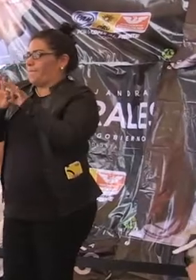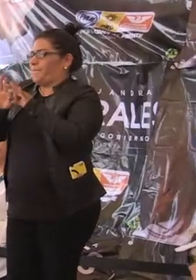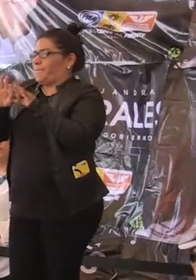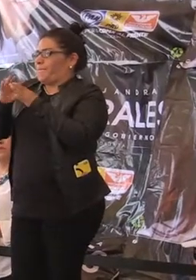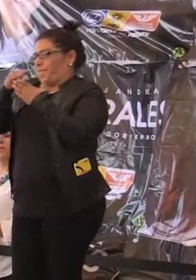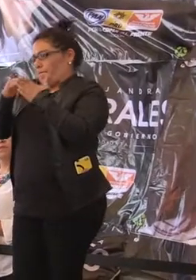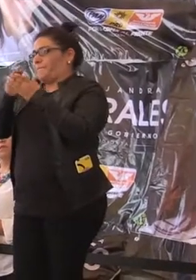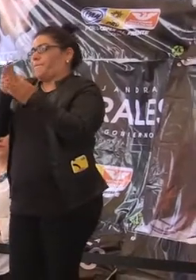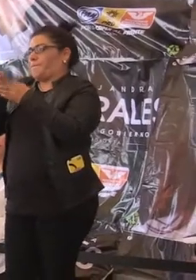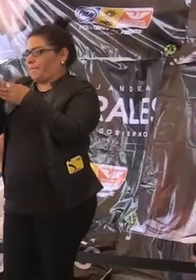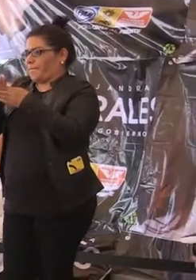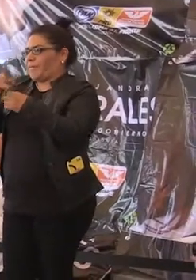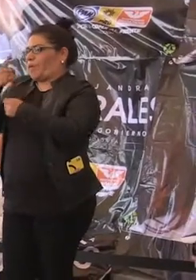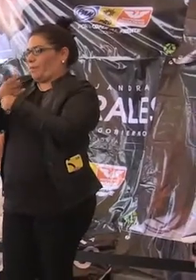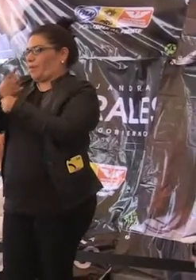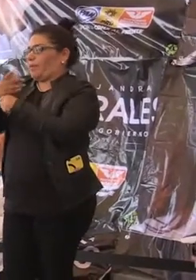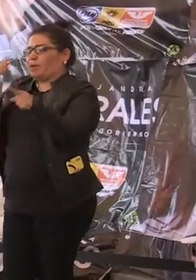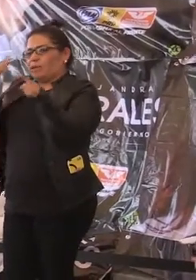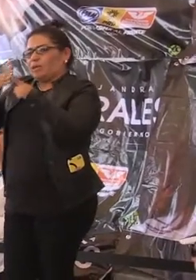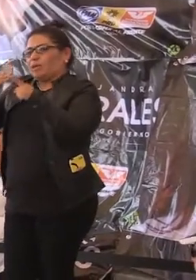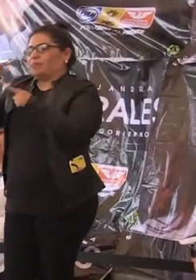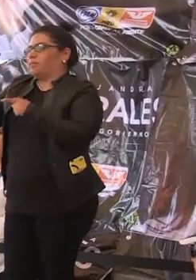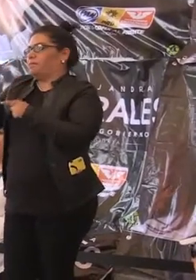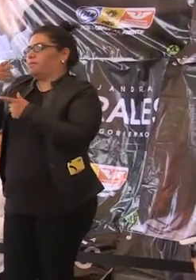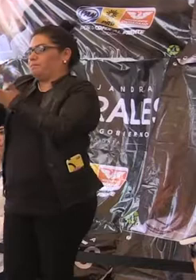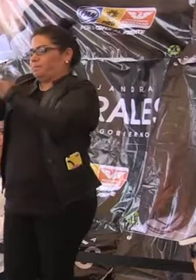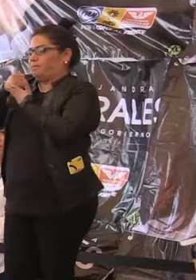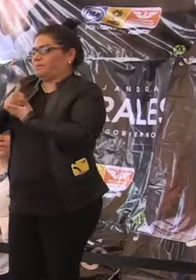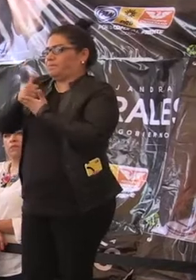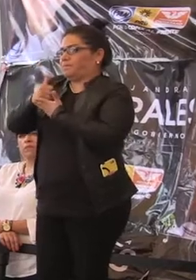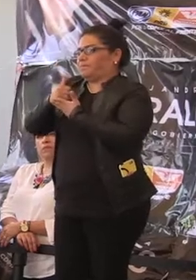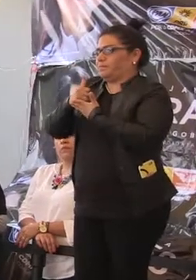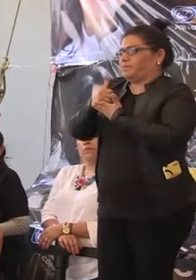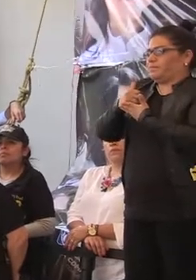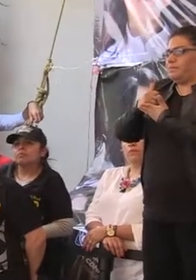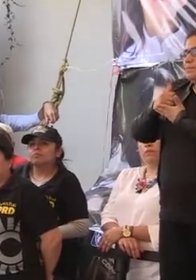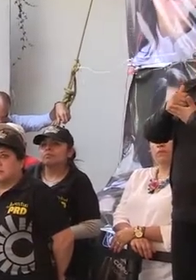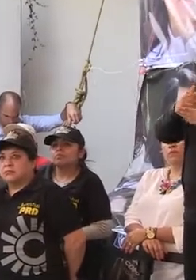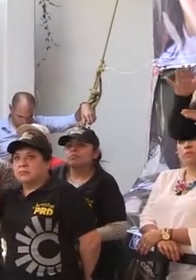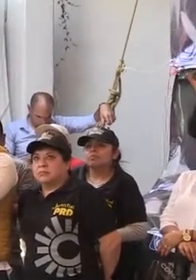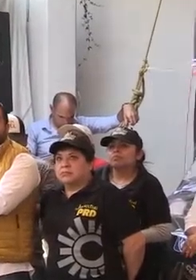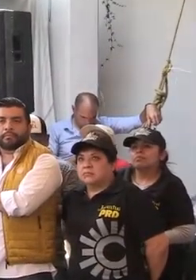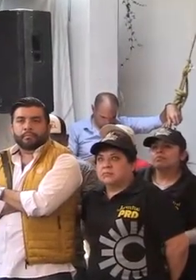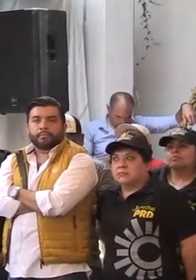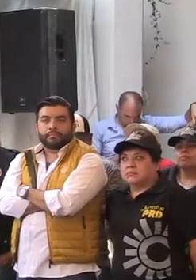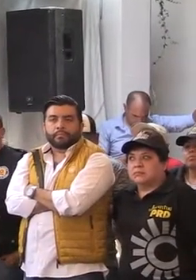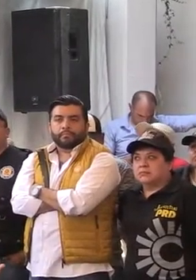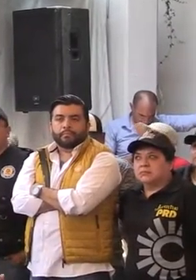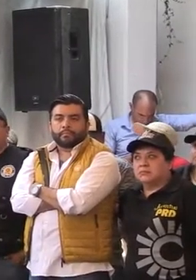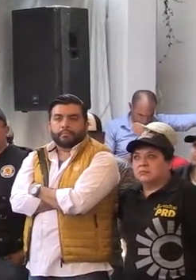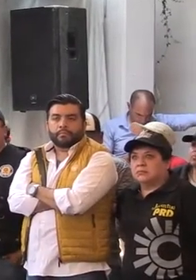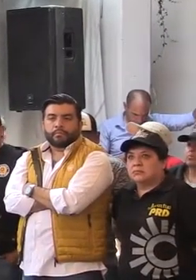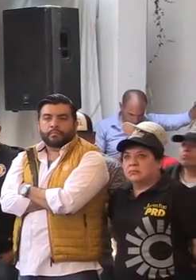por el más cercano. Un primer objetivo donde necesito su ayuda. Necesito convertirme en la próxima jefa